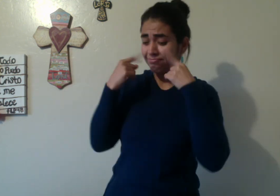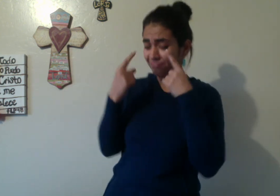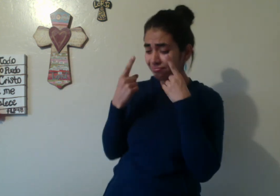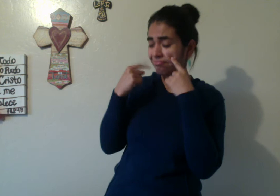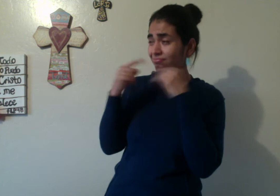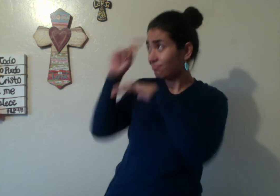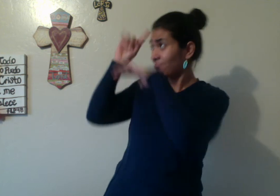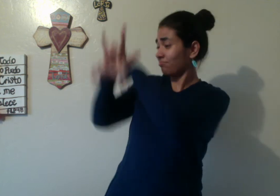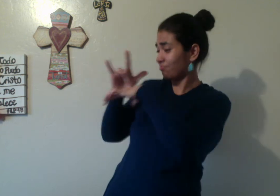pasar.